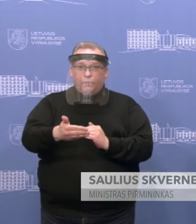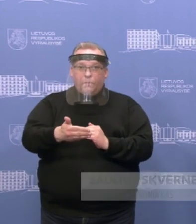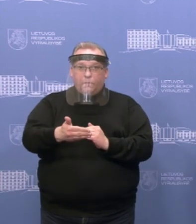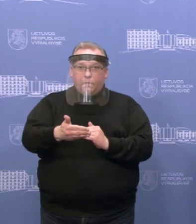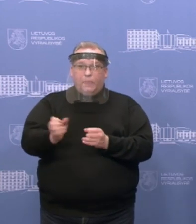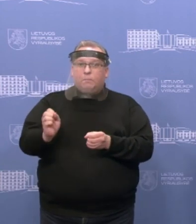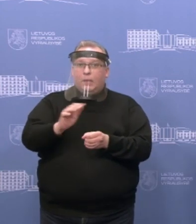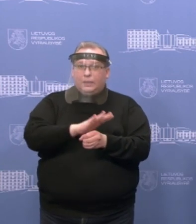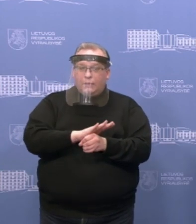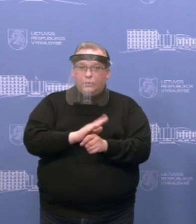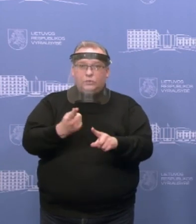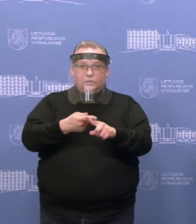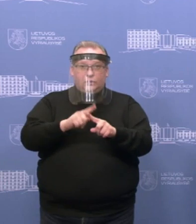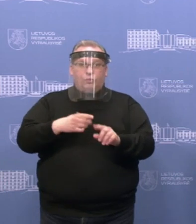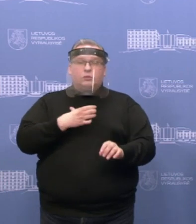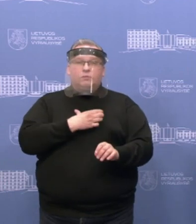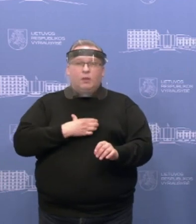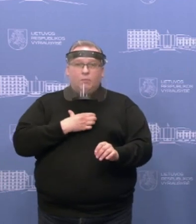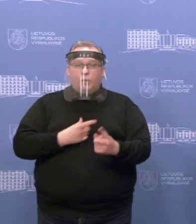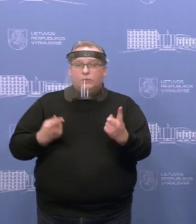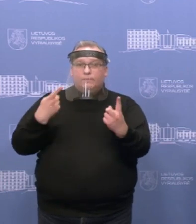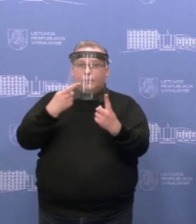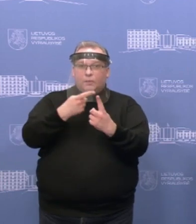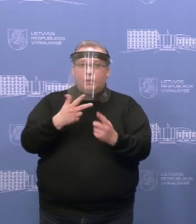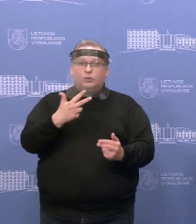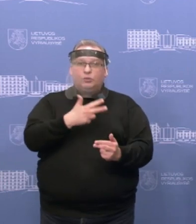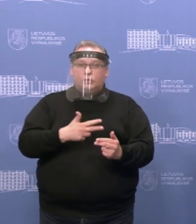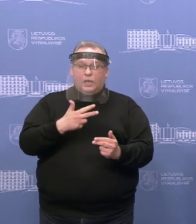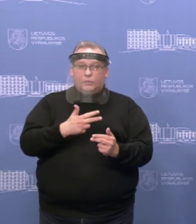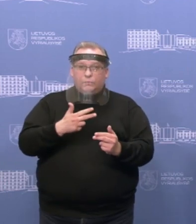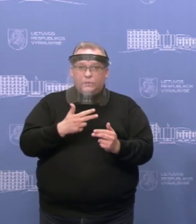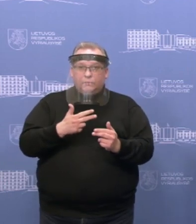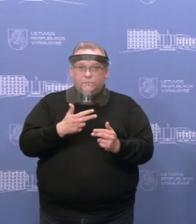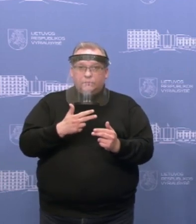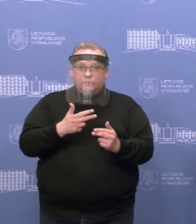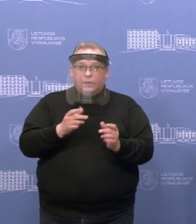pandemijos, nepaisant to svarbiausiems tikslams, tai yra socialinės atskirties mažinimui,